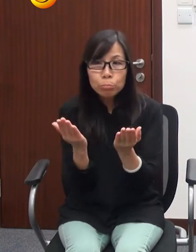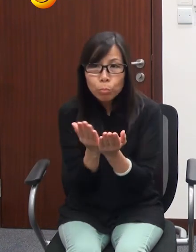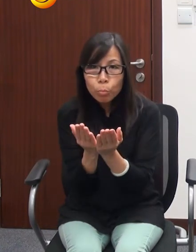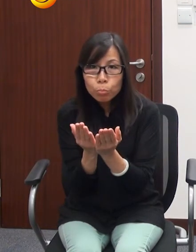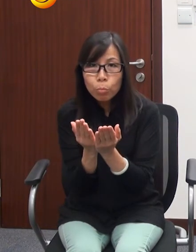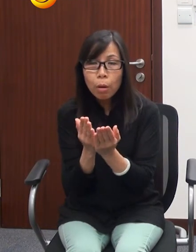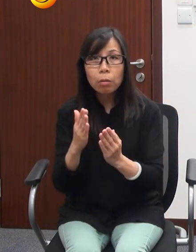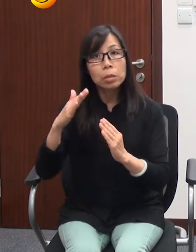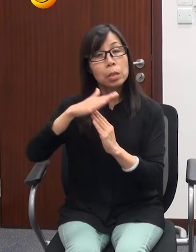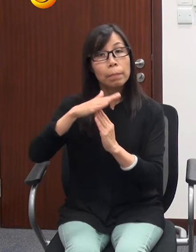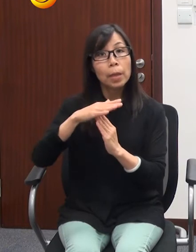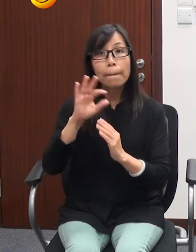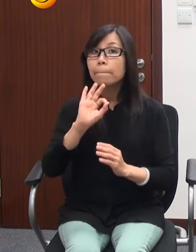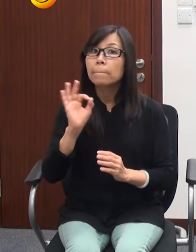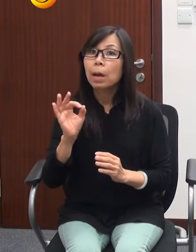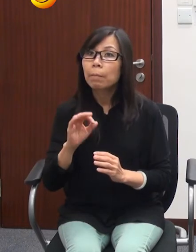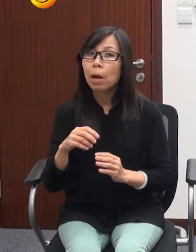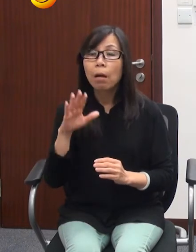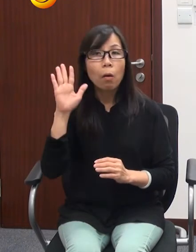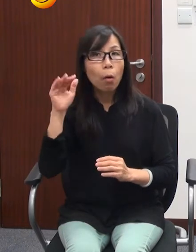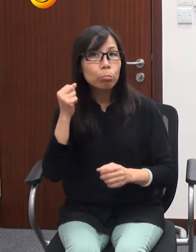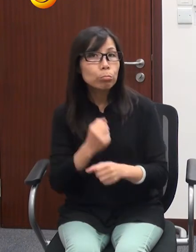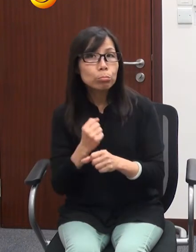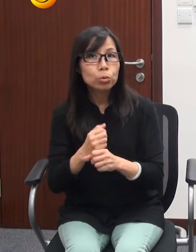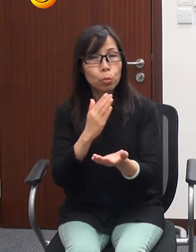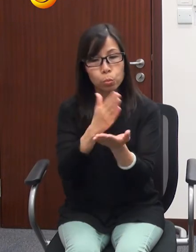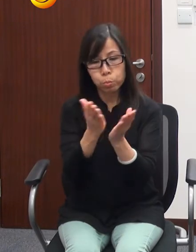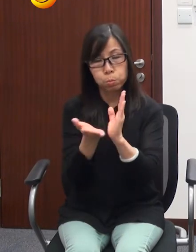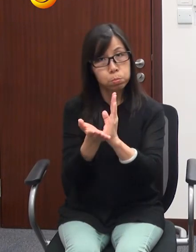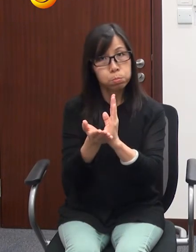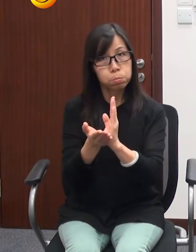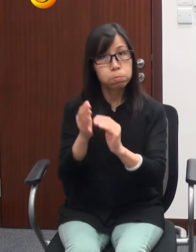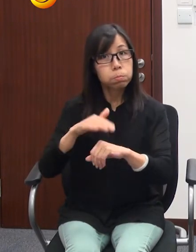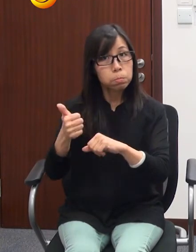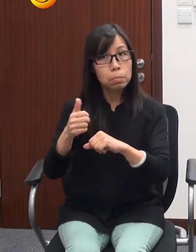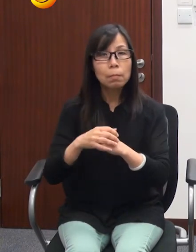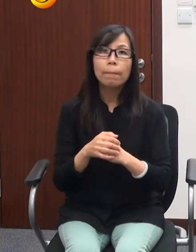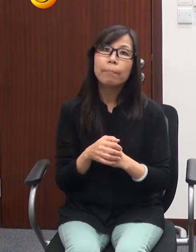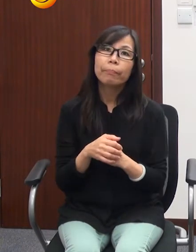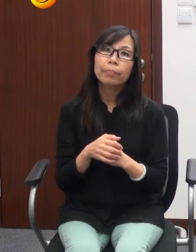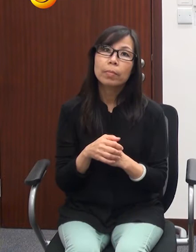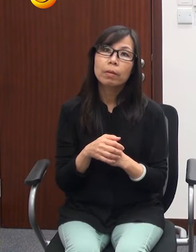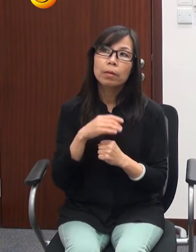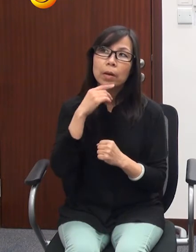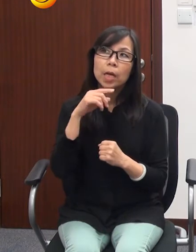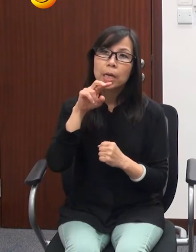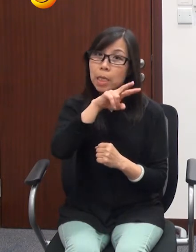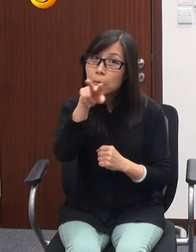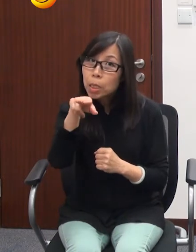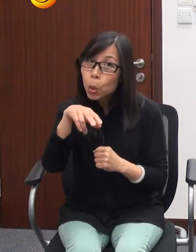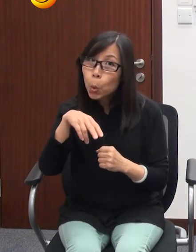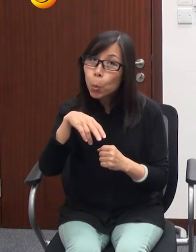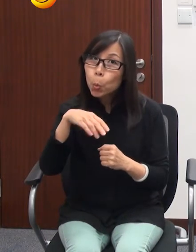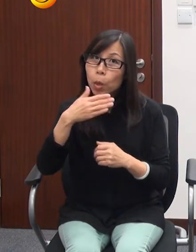裏邊，其實你可以做好多好有意義嘅嘢啊嘛。即係譬如，即係你睇翻好多外國一啲罷